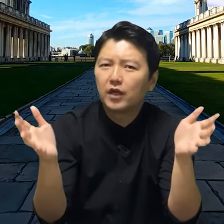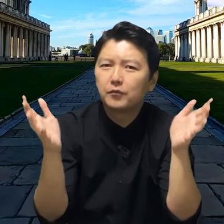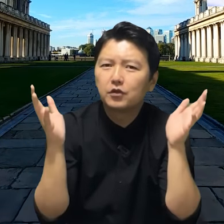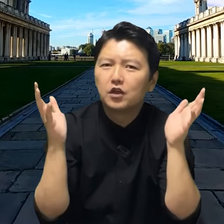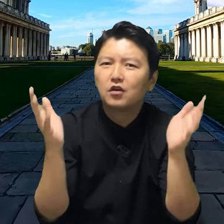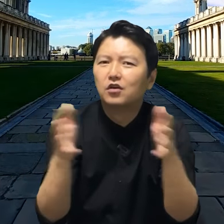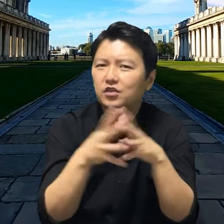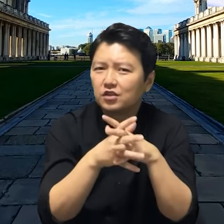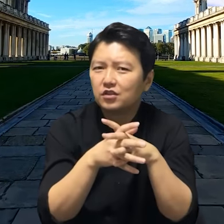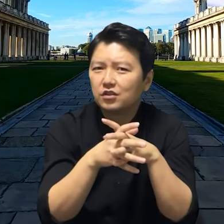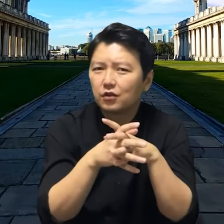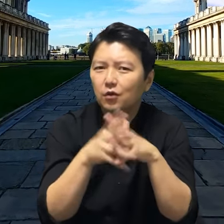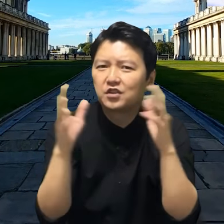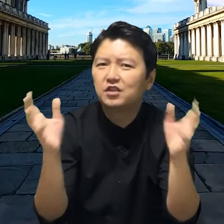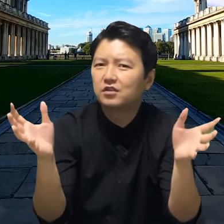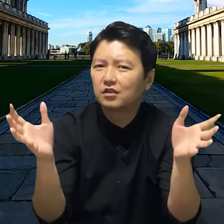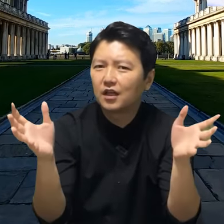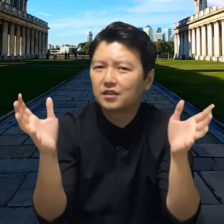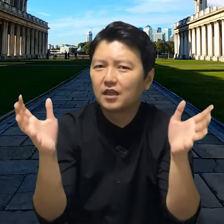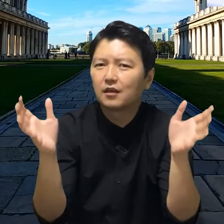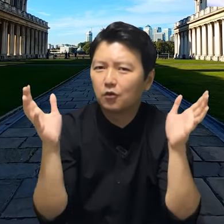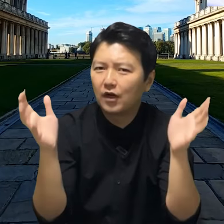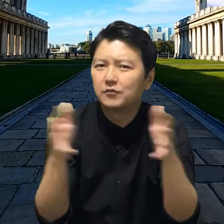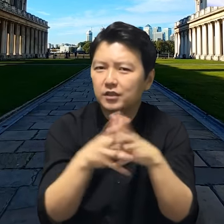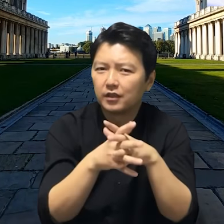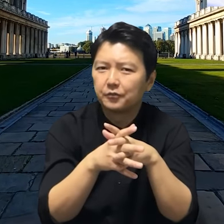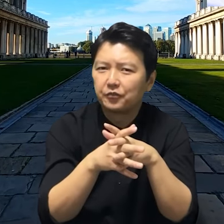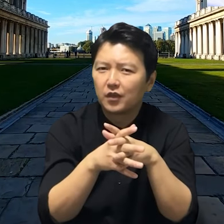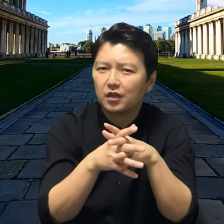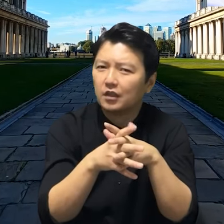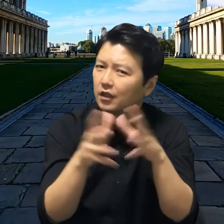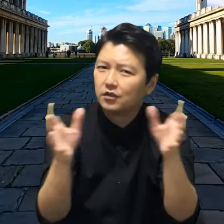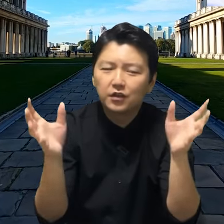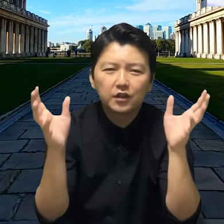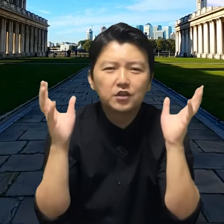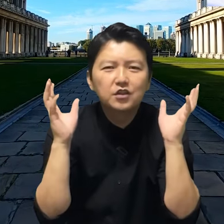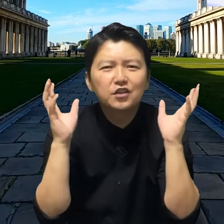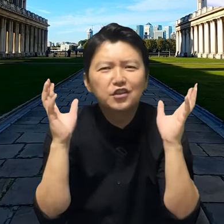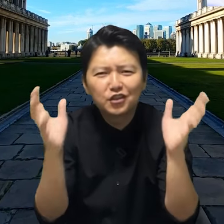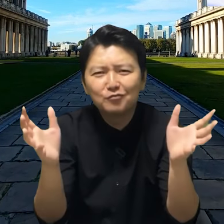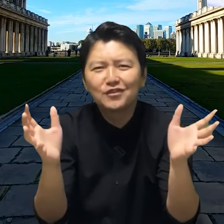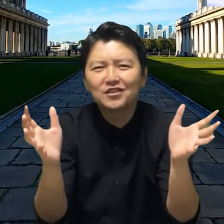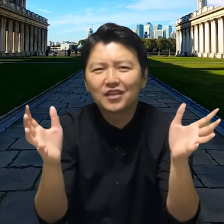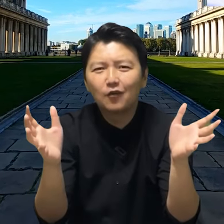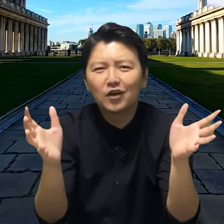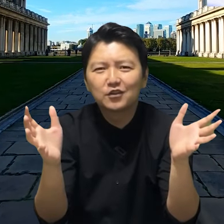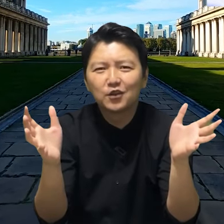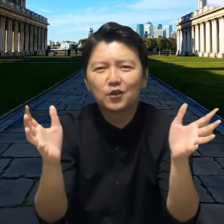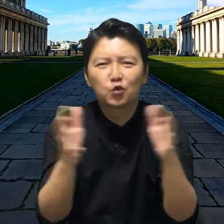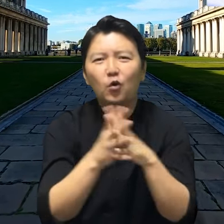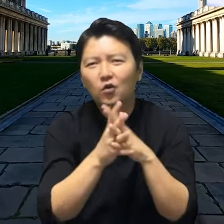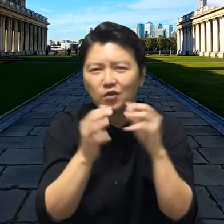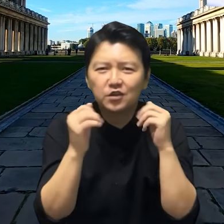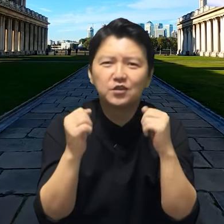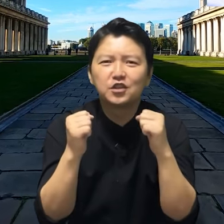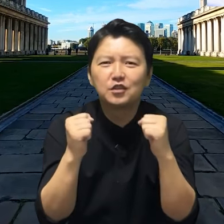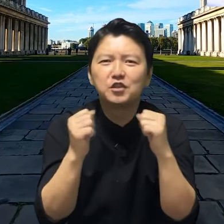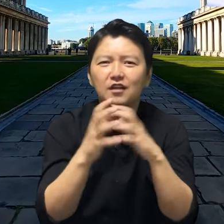구걸하며 거지신세로 지린성까지 갔다고 합니다. 그런데 그리 힘든 상황에서 또 어디서 힘이